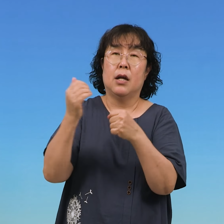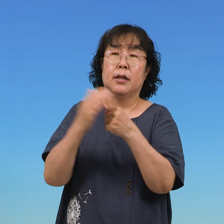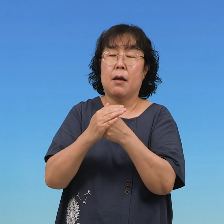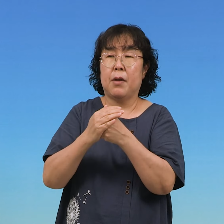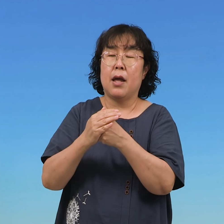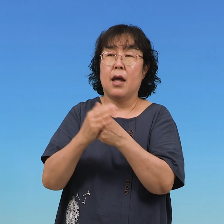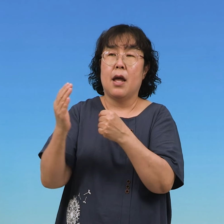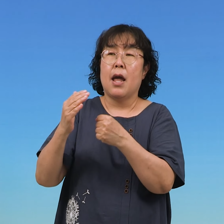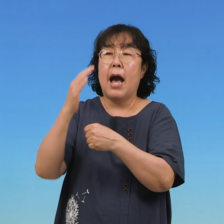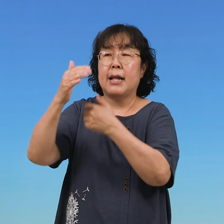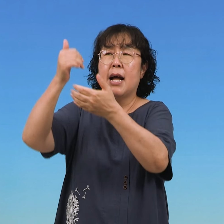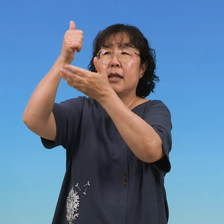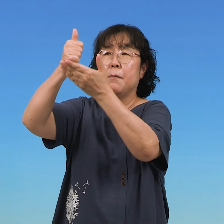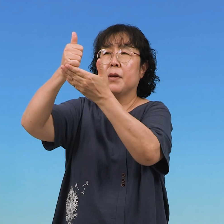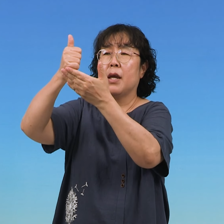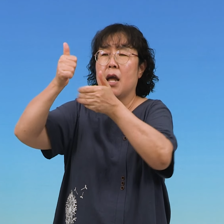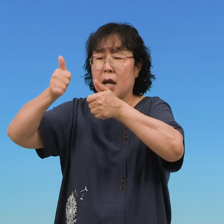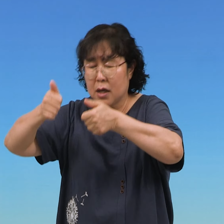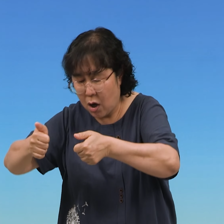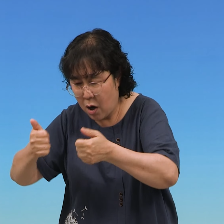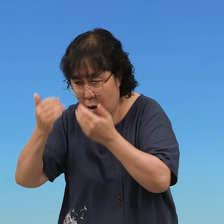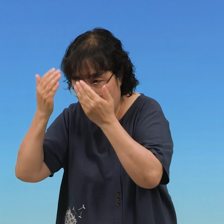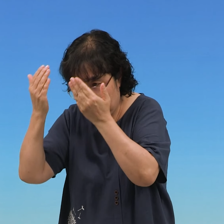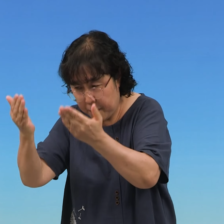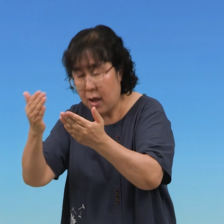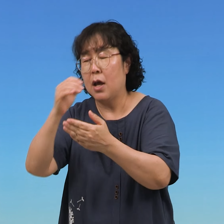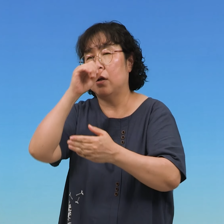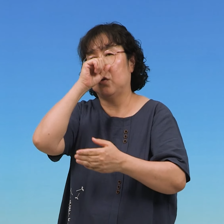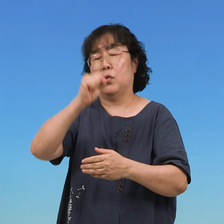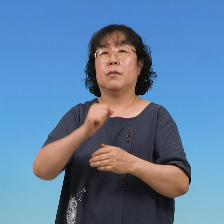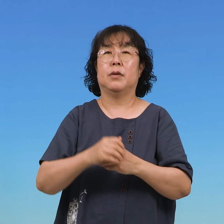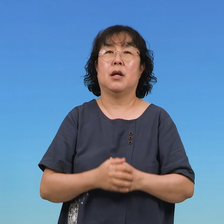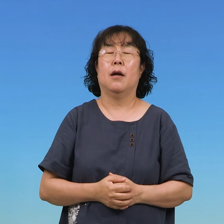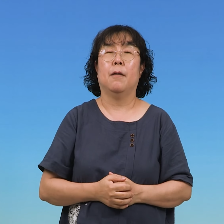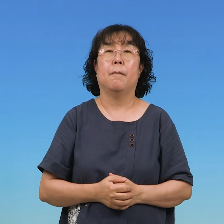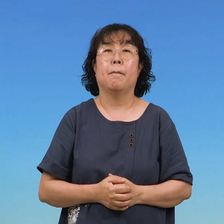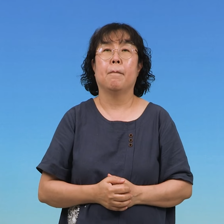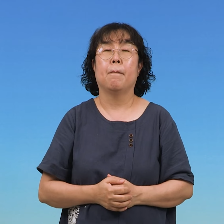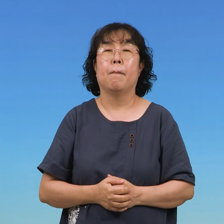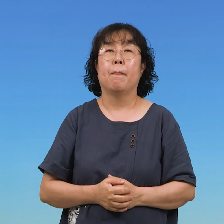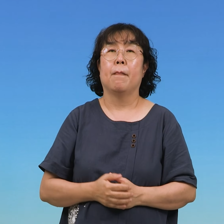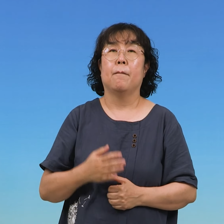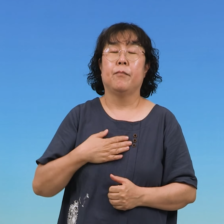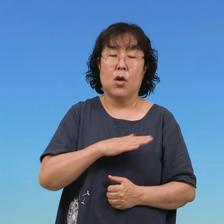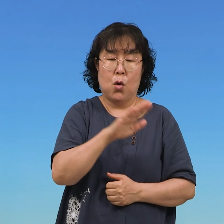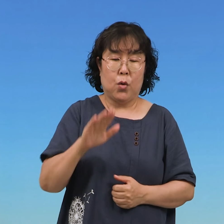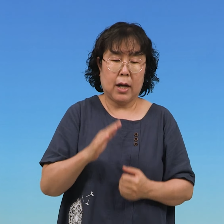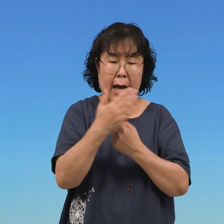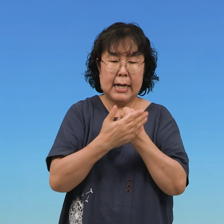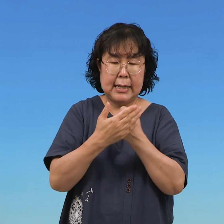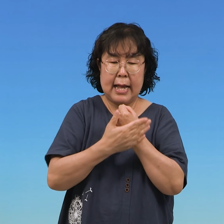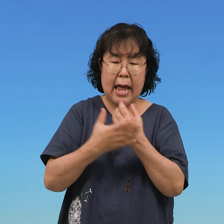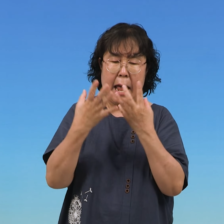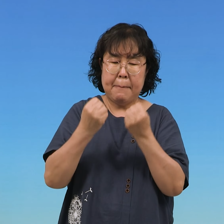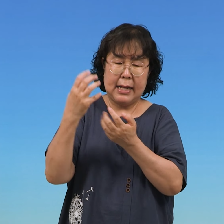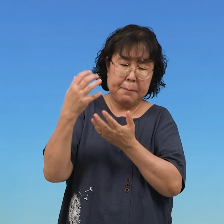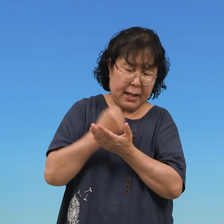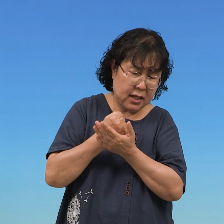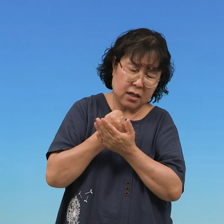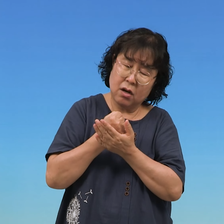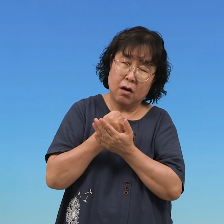나가면서 와, 오늘 은혜 많이 받았습니다, 우리 교회에서 그 이야기 안 했으면 좋겠습니다. 우리가 은혜 많이 받는 게 예배의